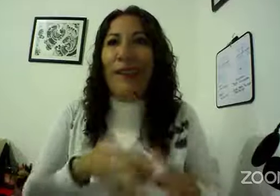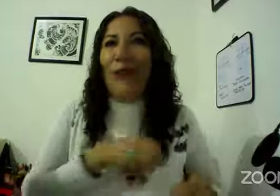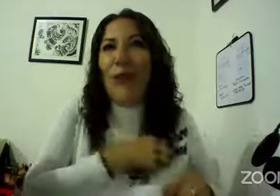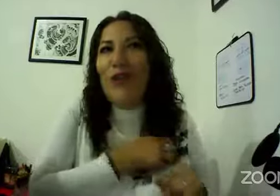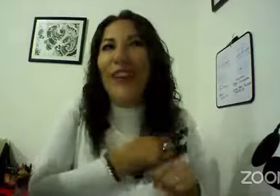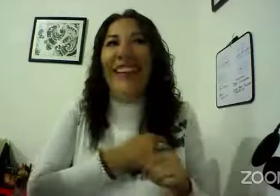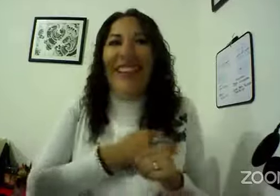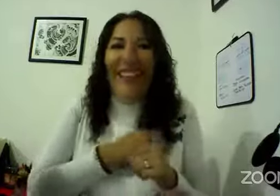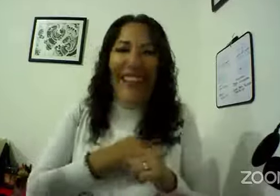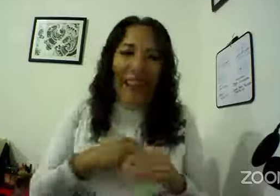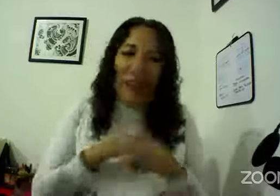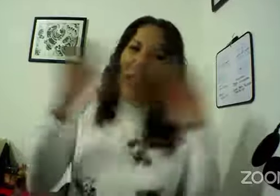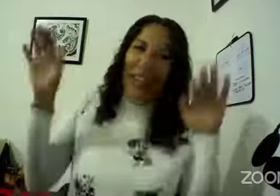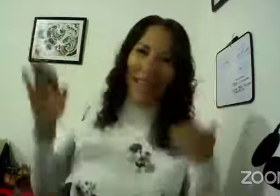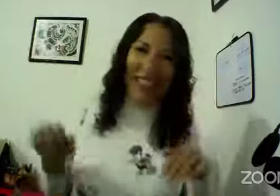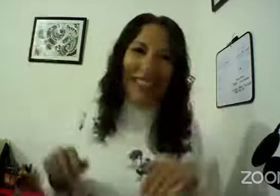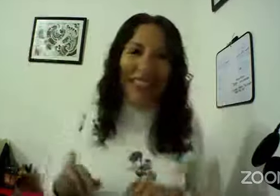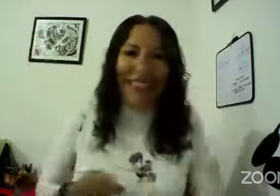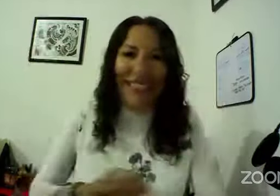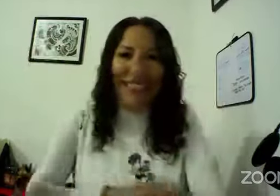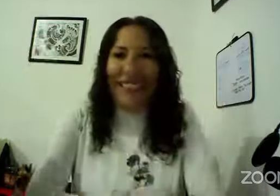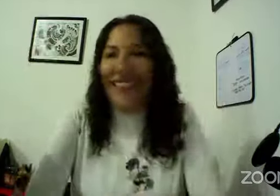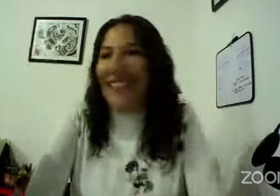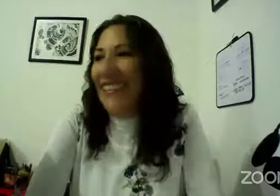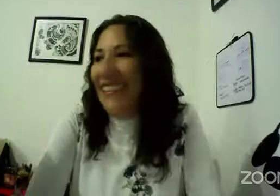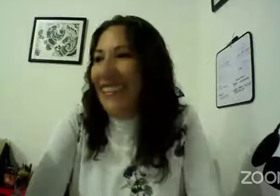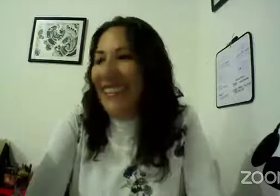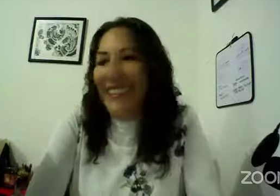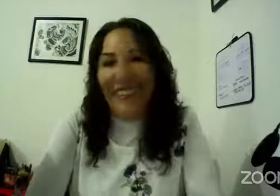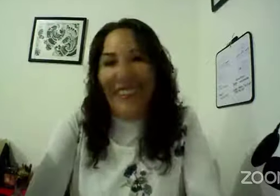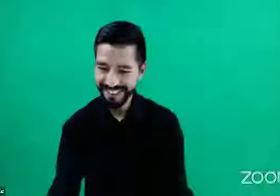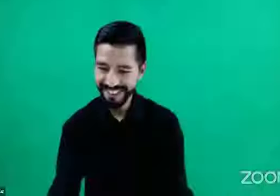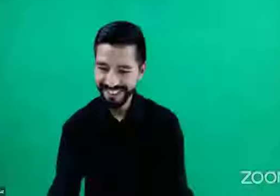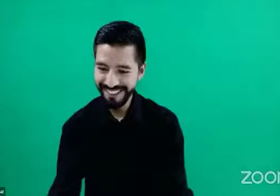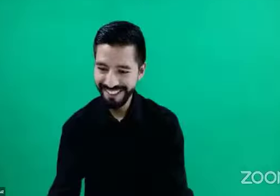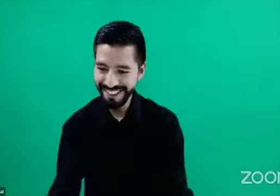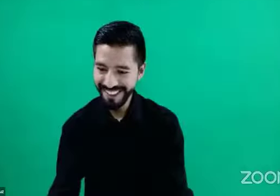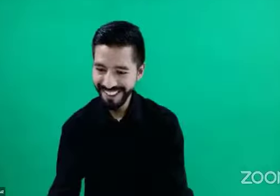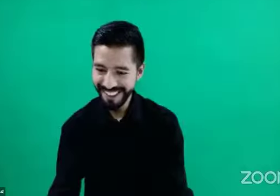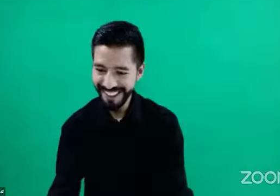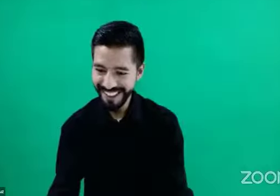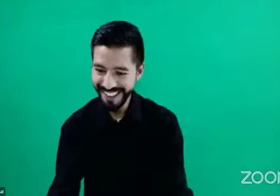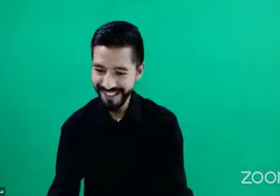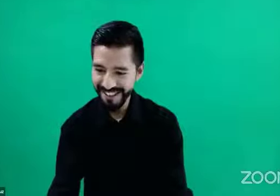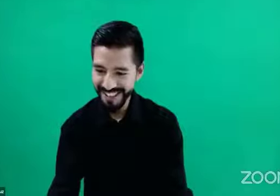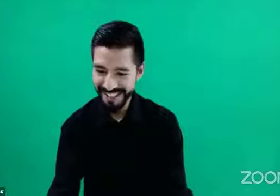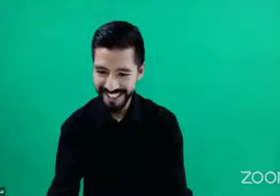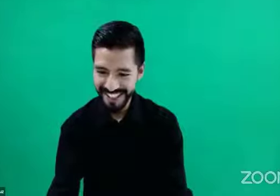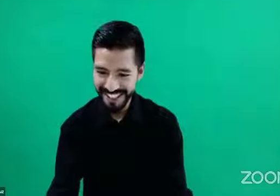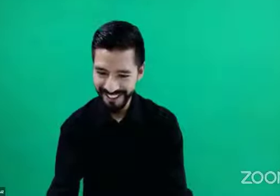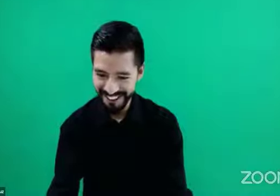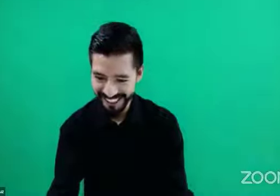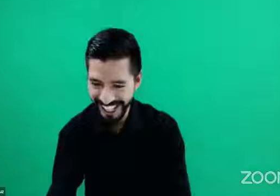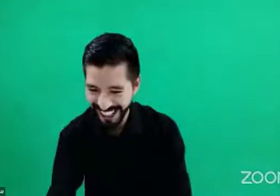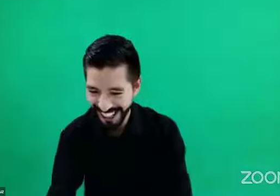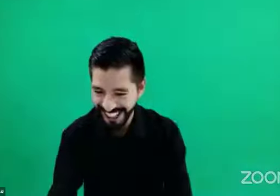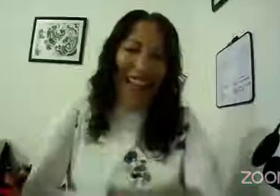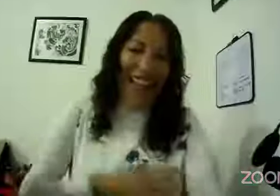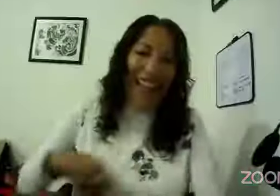el reggaetón, toda la demás. Bueno, híjole, les iba a bailar un